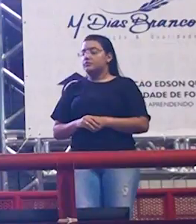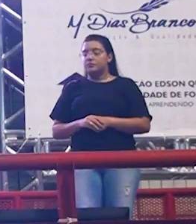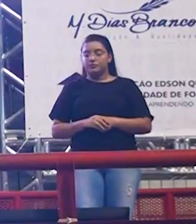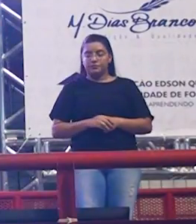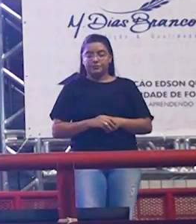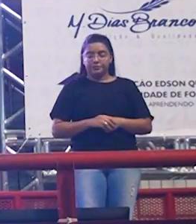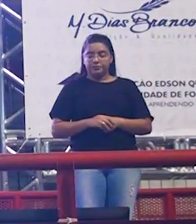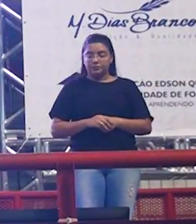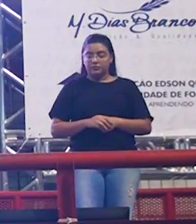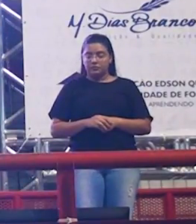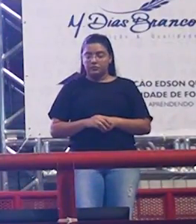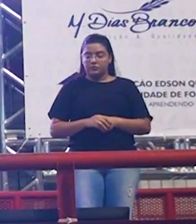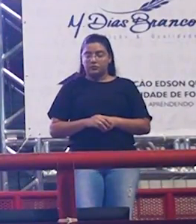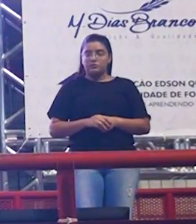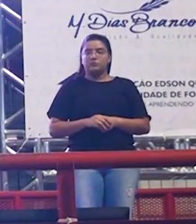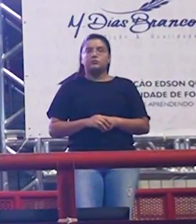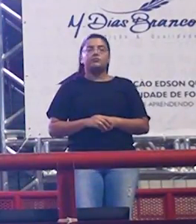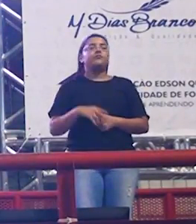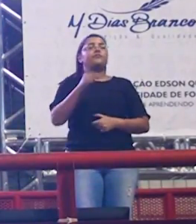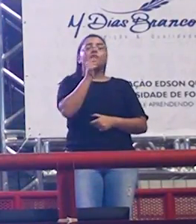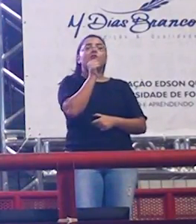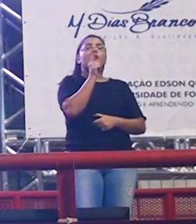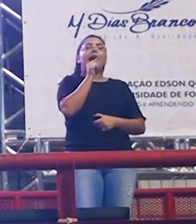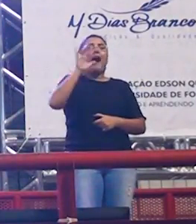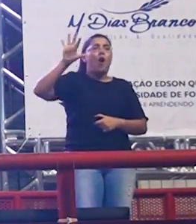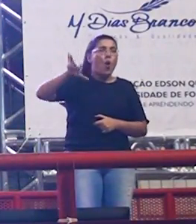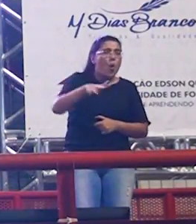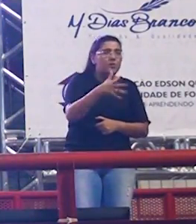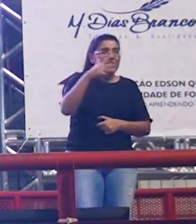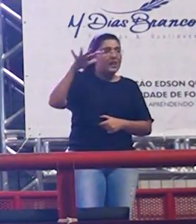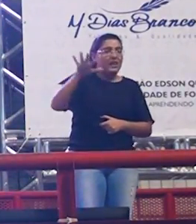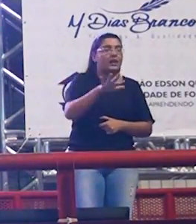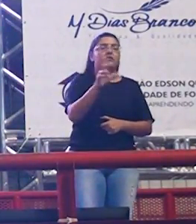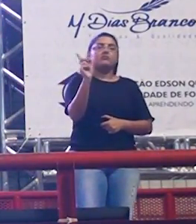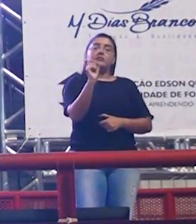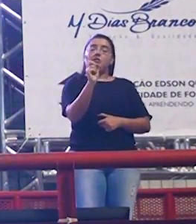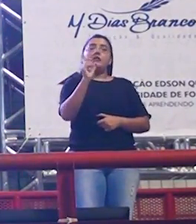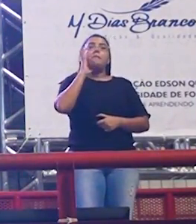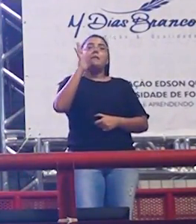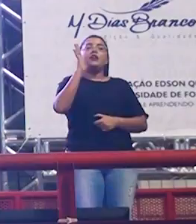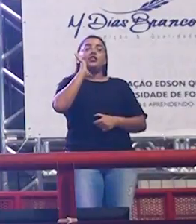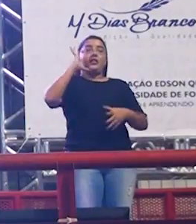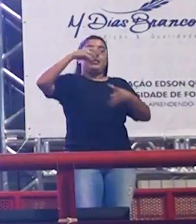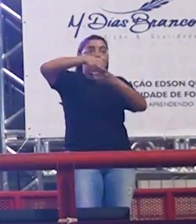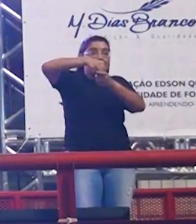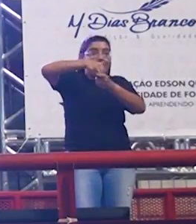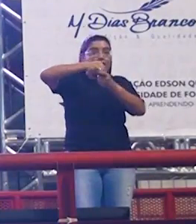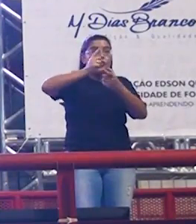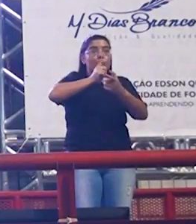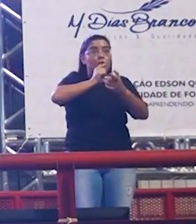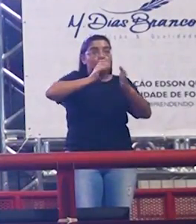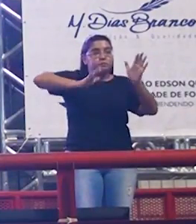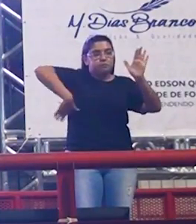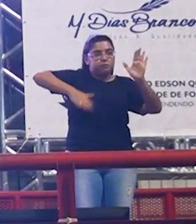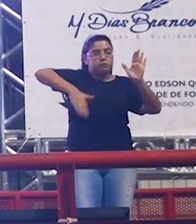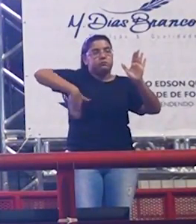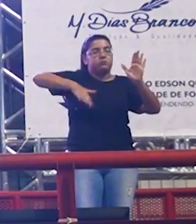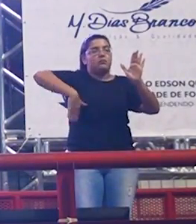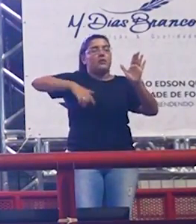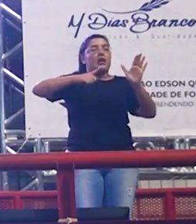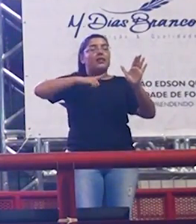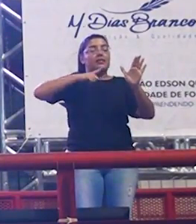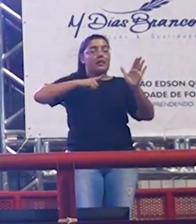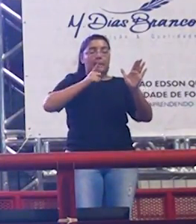das águas oceânicas. Professor, as ondas, Não. Tu imagina basicamente que dentro do oceano é como se eu tivesse